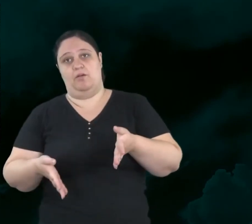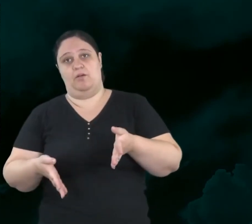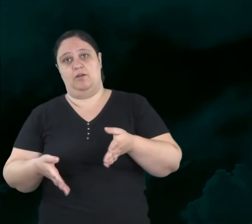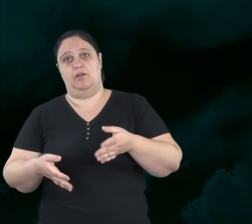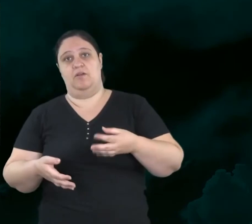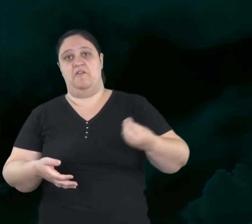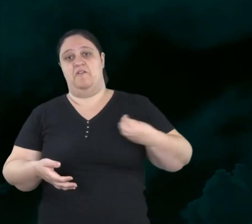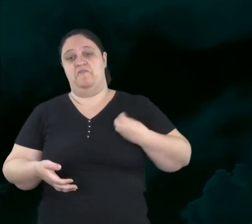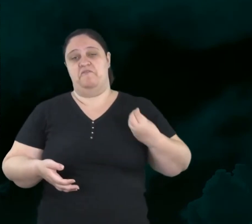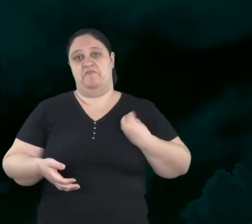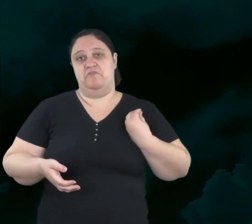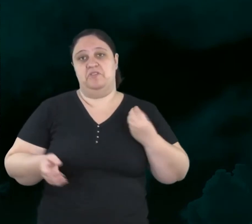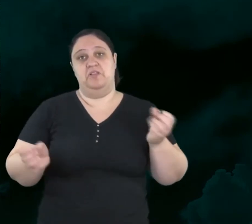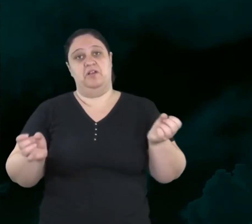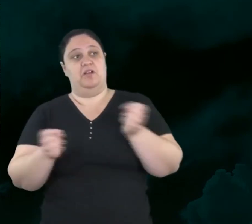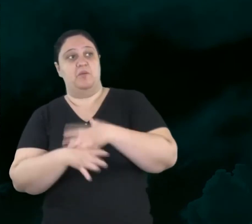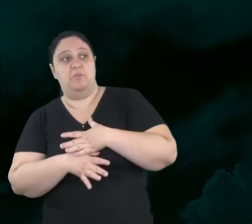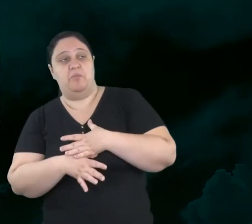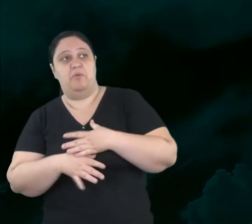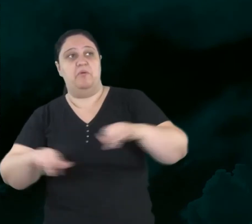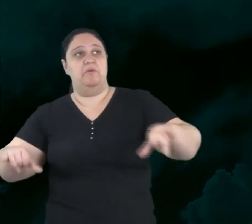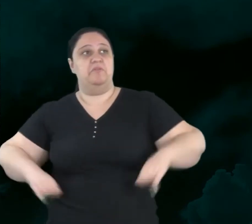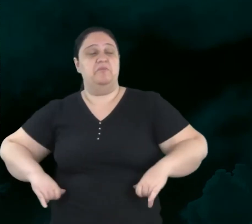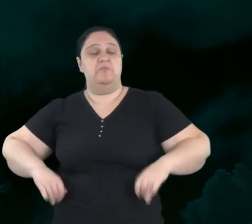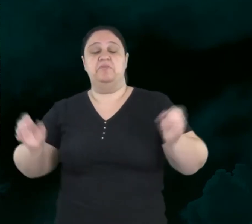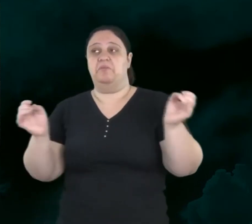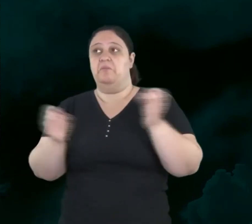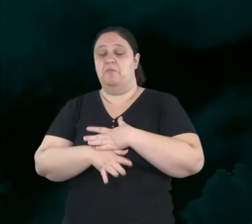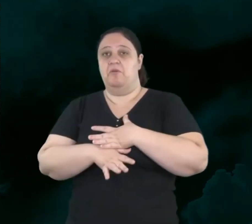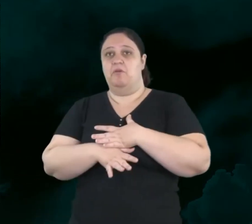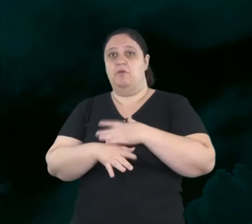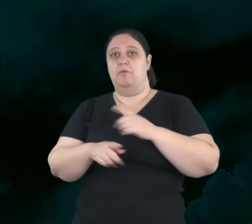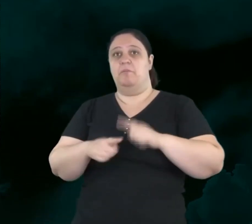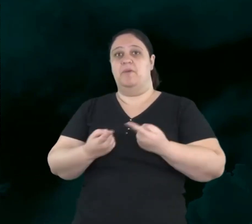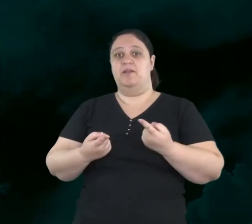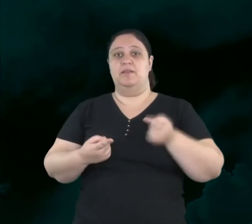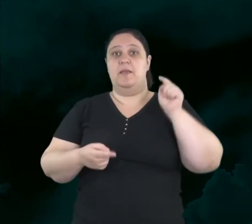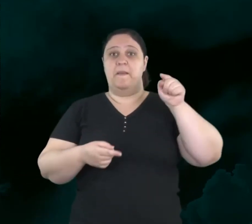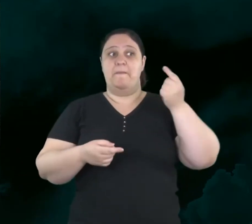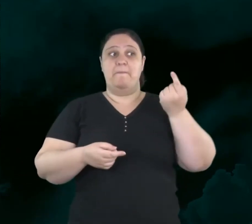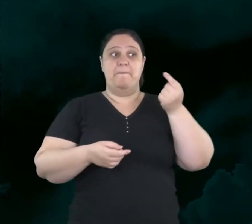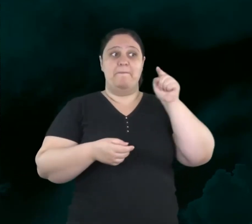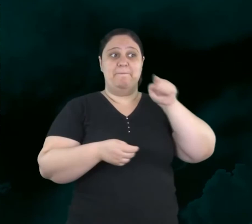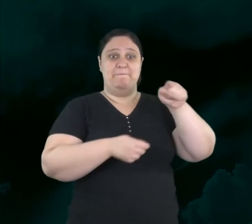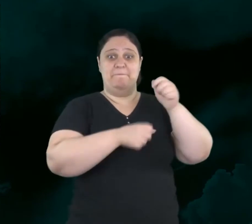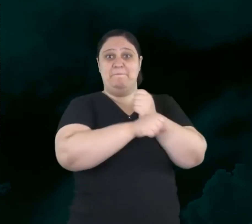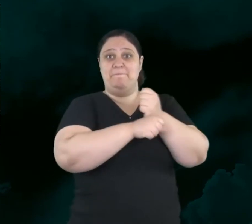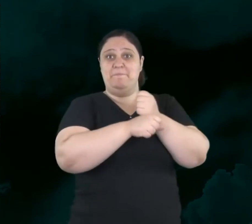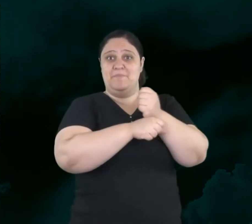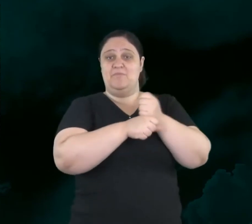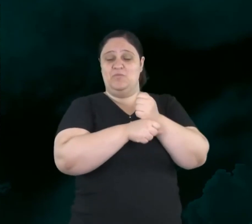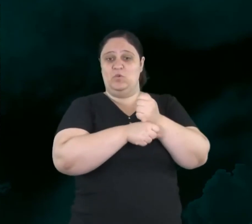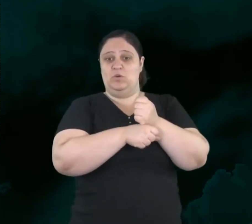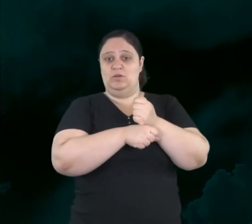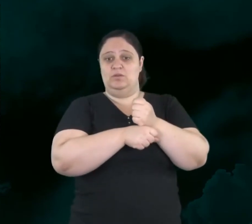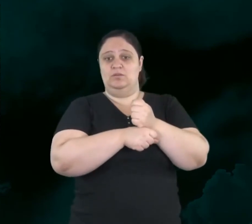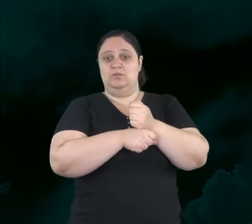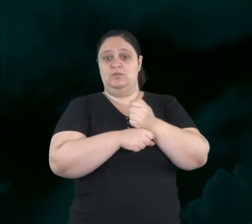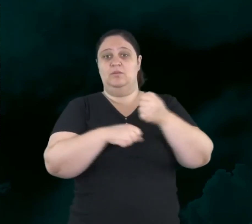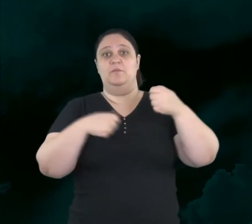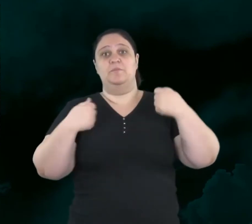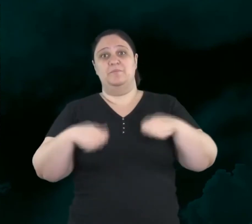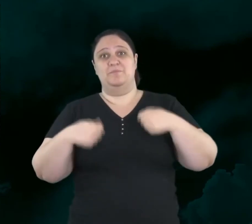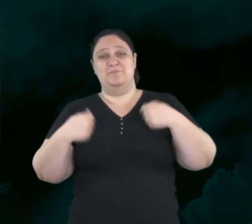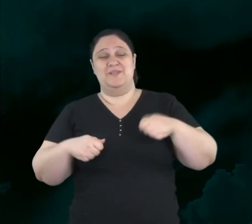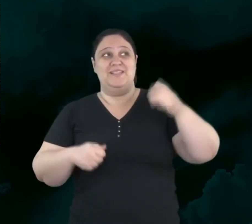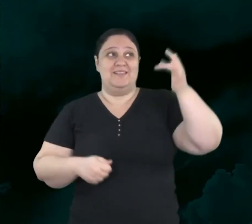na terra, suas lágrimas, seu sofrimento todo, só que durante 1000 anos você precisará se